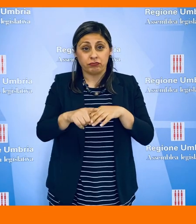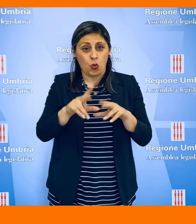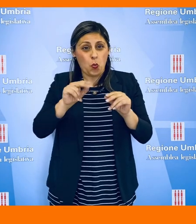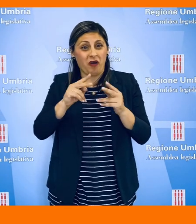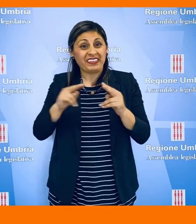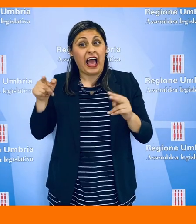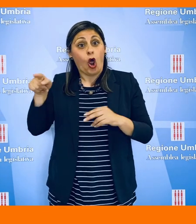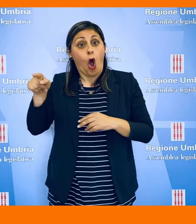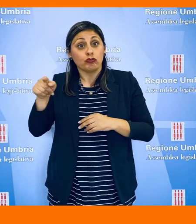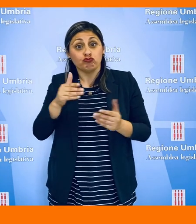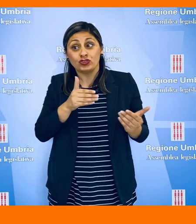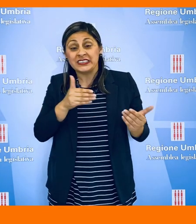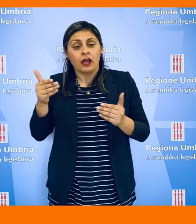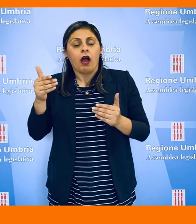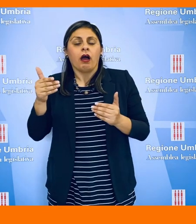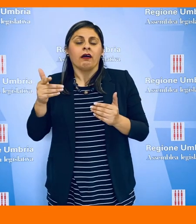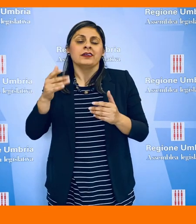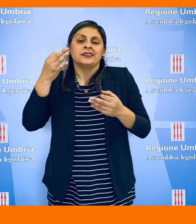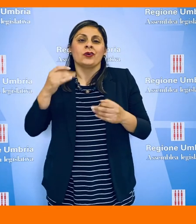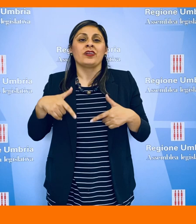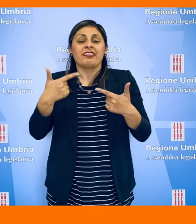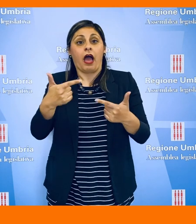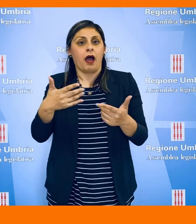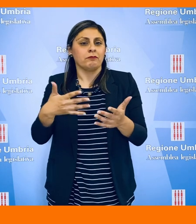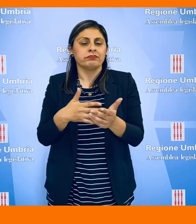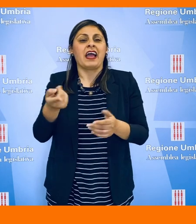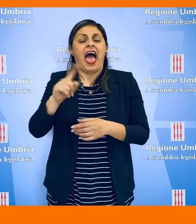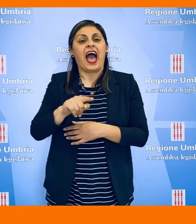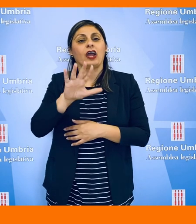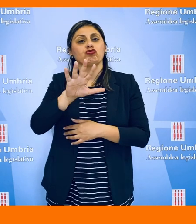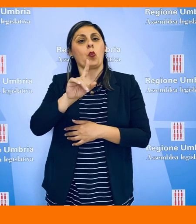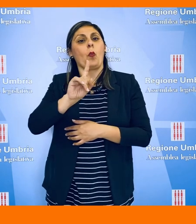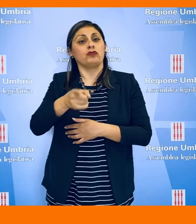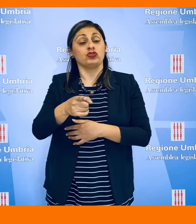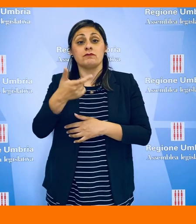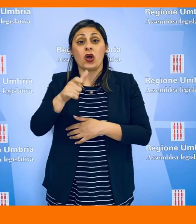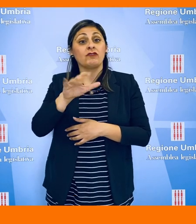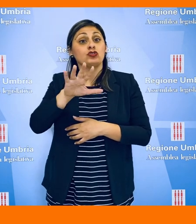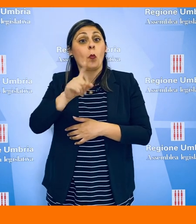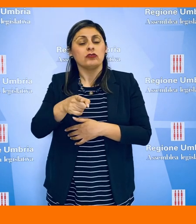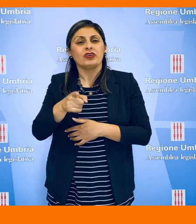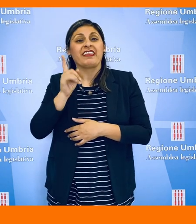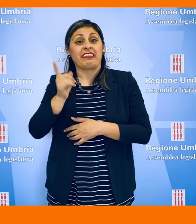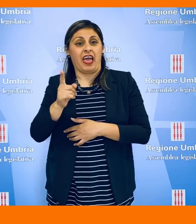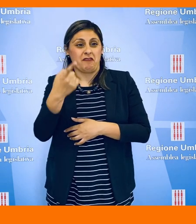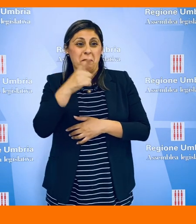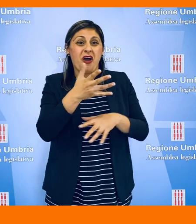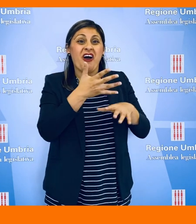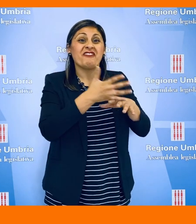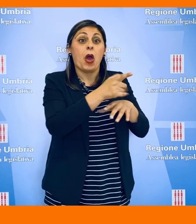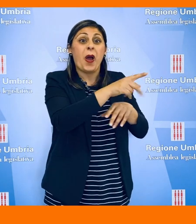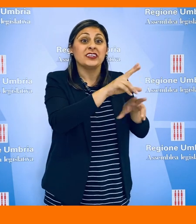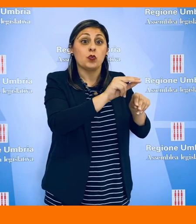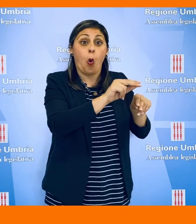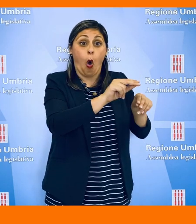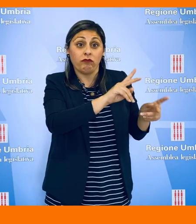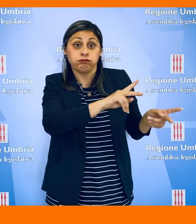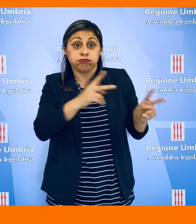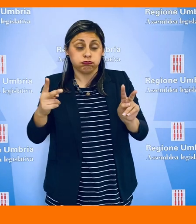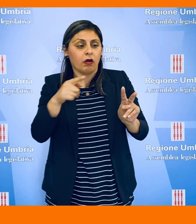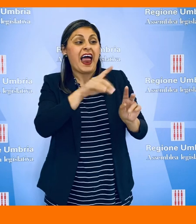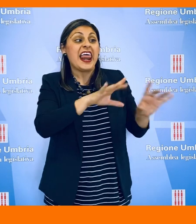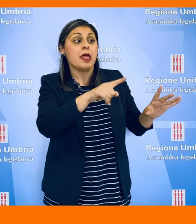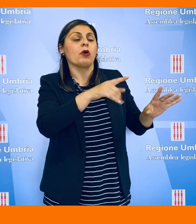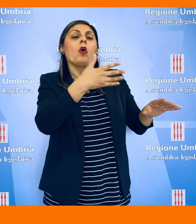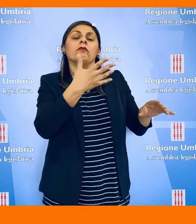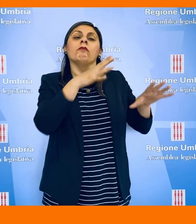nuova tecnologia rappresenterebbe anche un ostacolo all'attivazione del 5G, che dovrebbe utilizzare le frequenze liberate con il nuovo